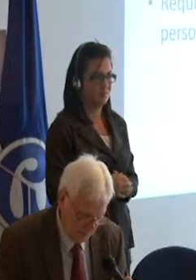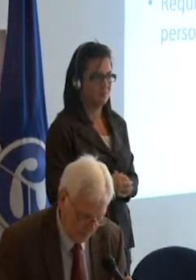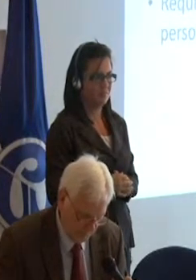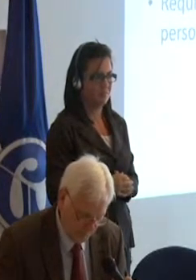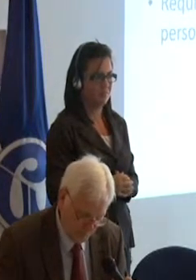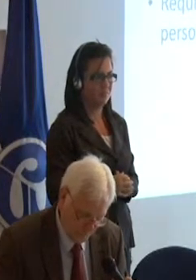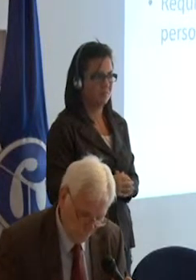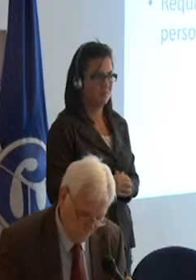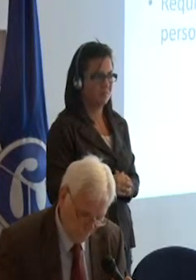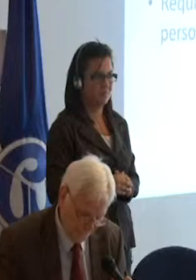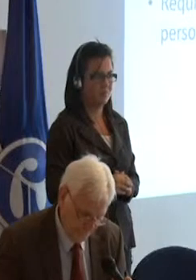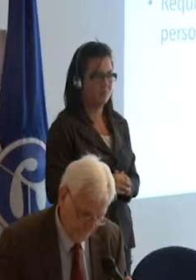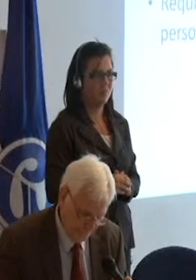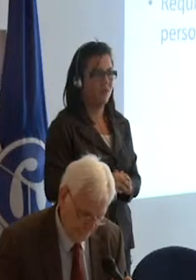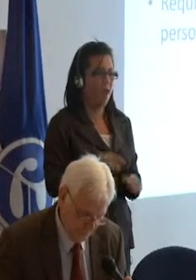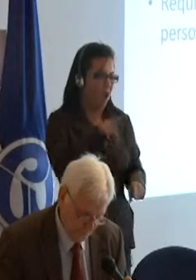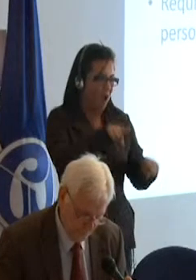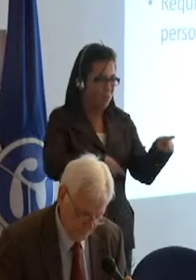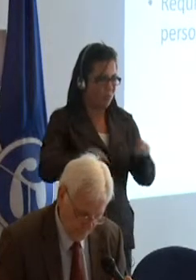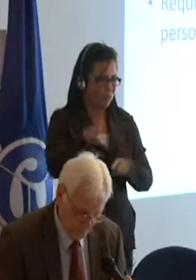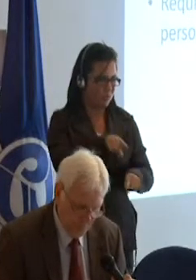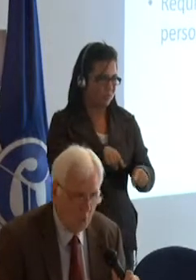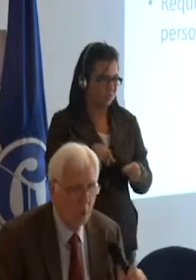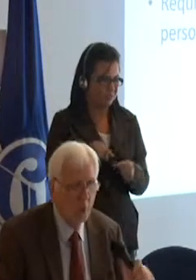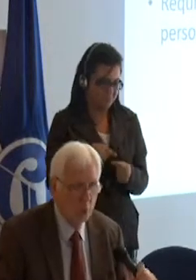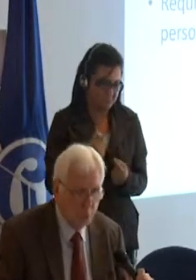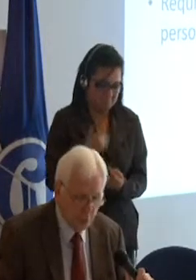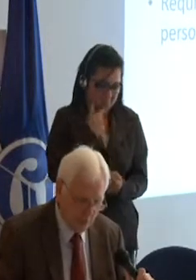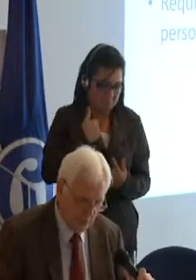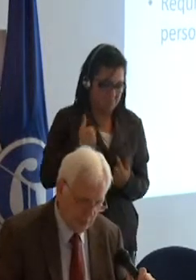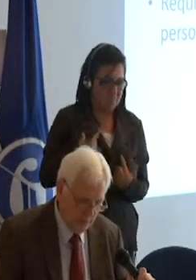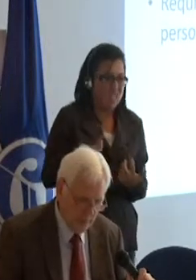Algunos manifiestan la voluntad de querer progresar.